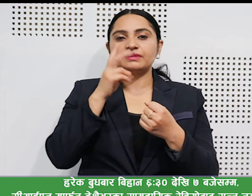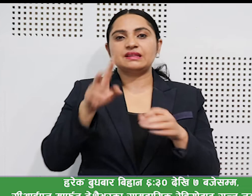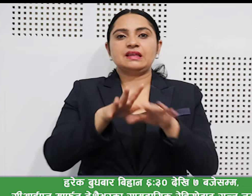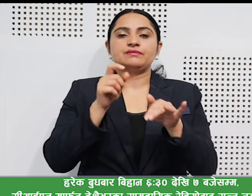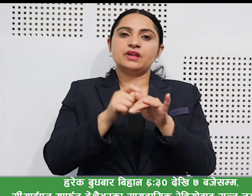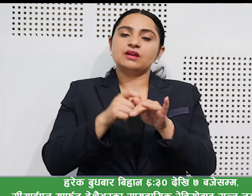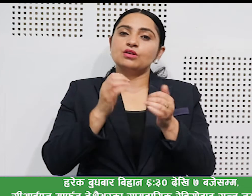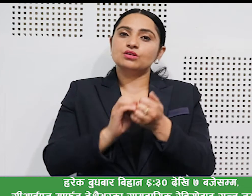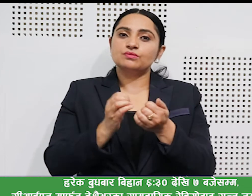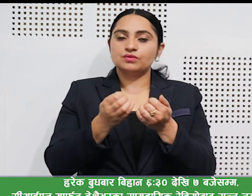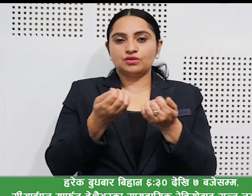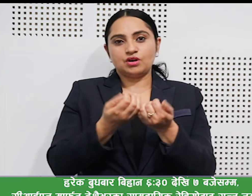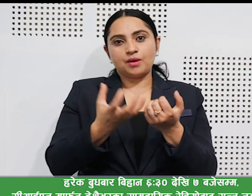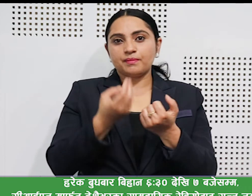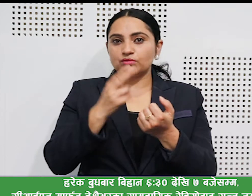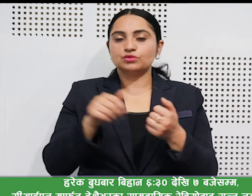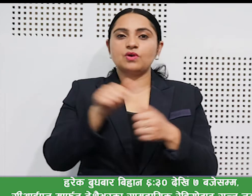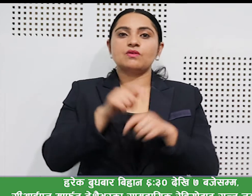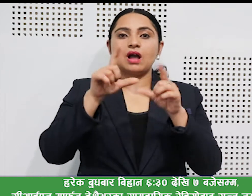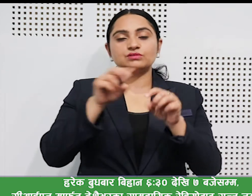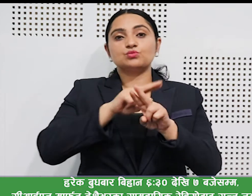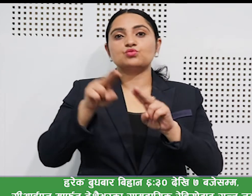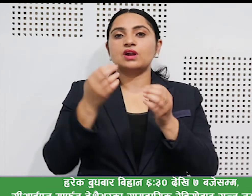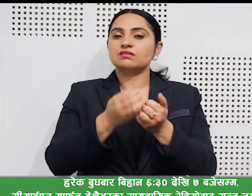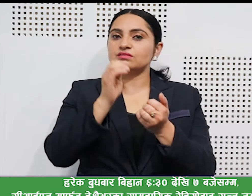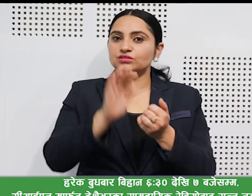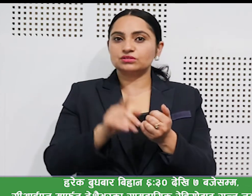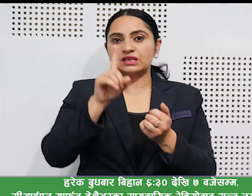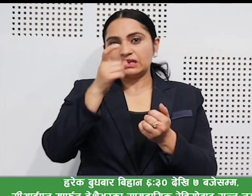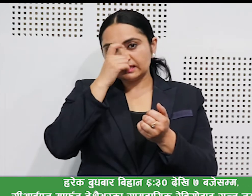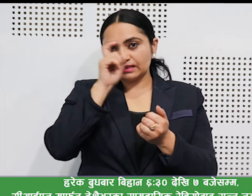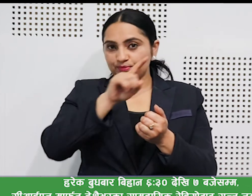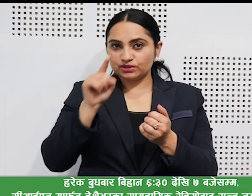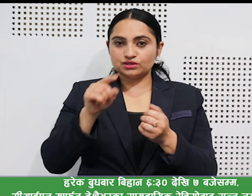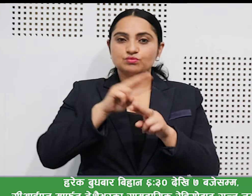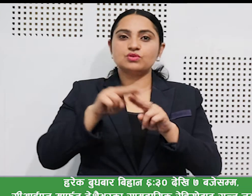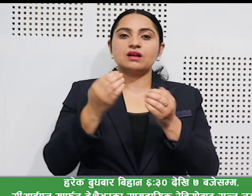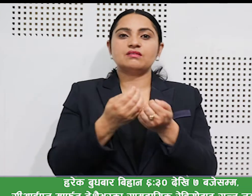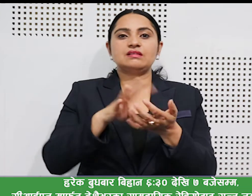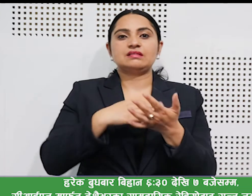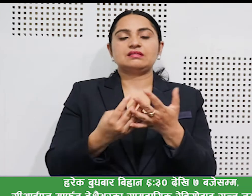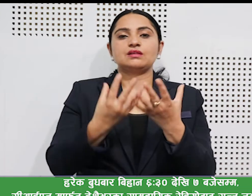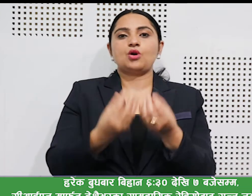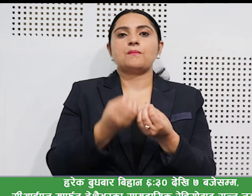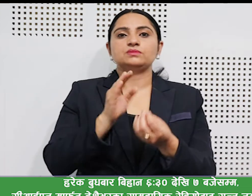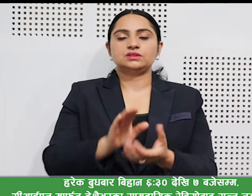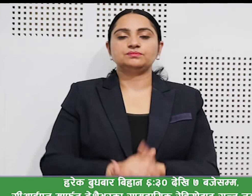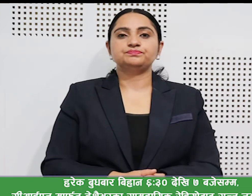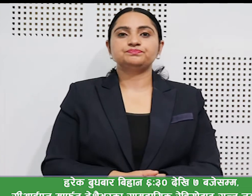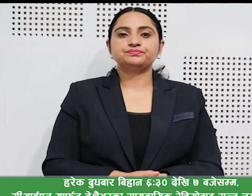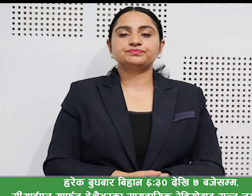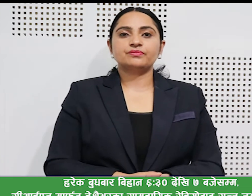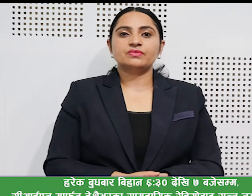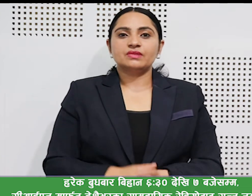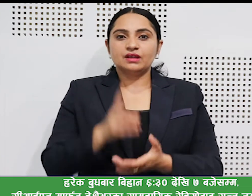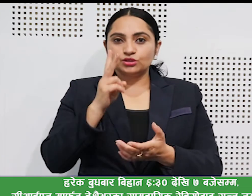सक्छौँ र त्यसले पुरै उहाँहरूको आवश्यकतालाई पुरा गर्न सक्छौँ। 100% पुरा गर्नलाई चाहिँ तथ्याङ्ककै अभाव हामीले महसुस गरेका छौँ। अब चाहिँ यहाँहरूले